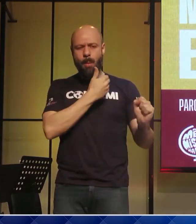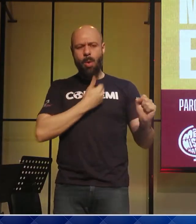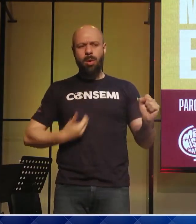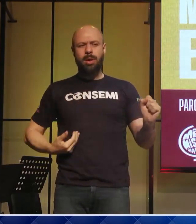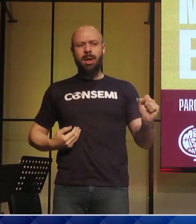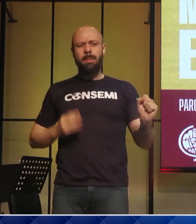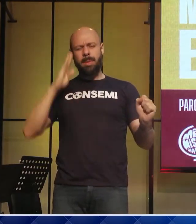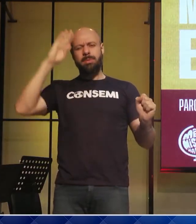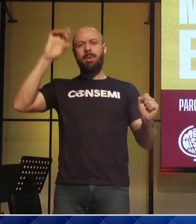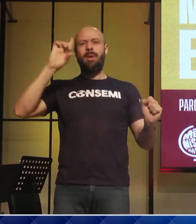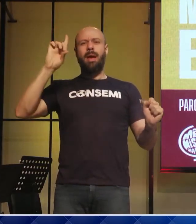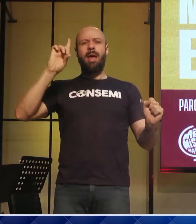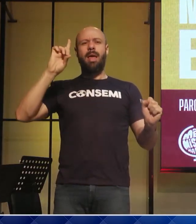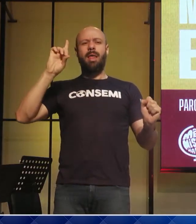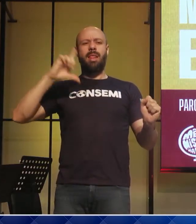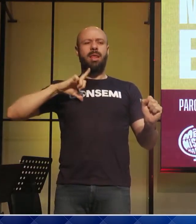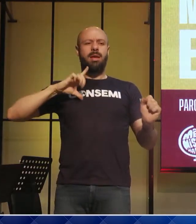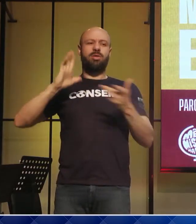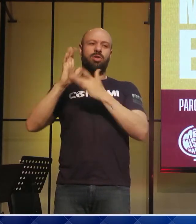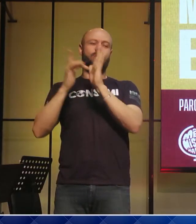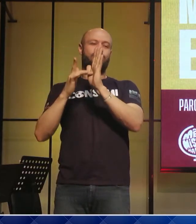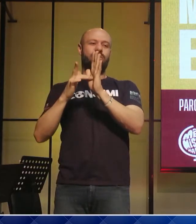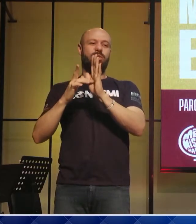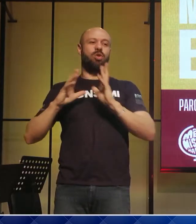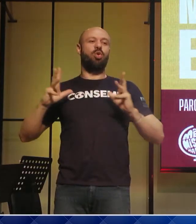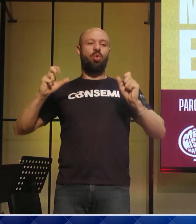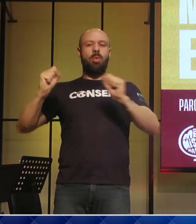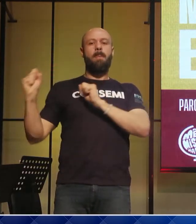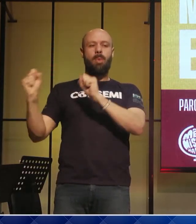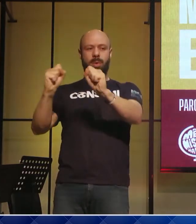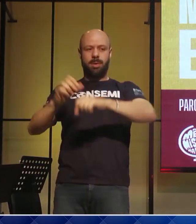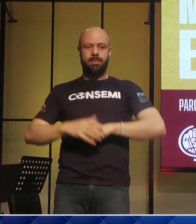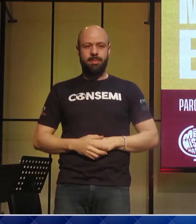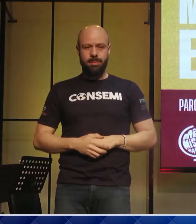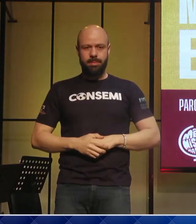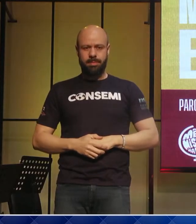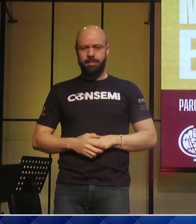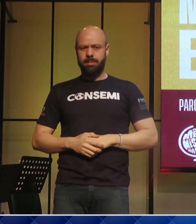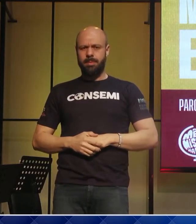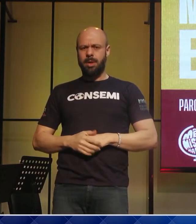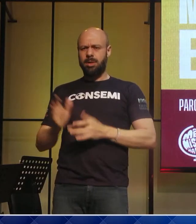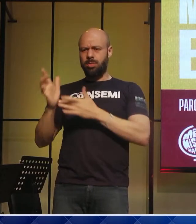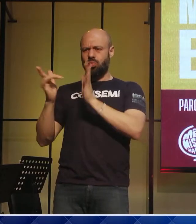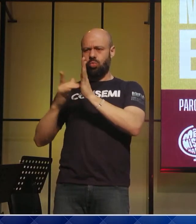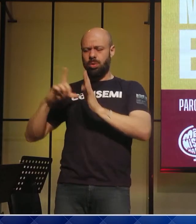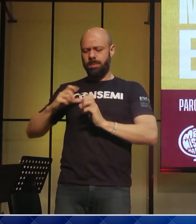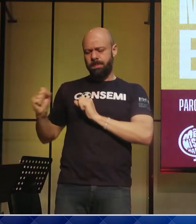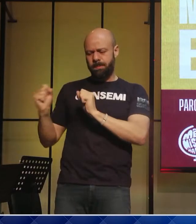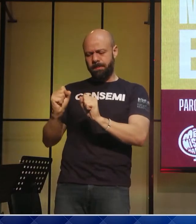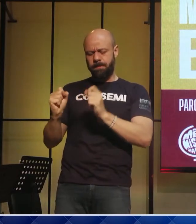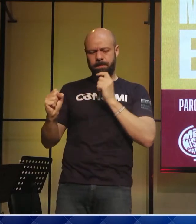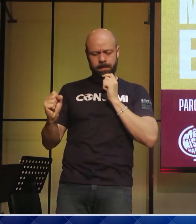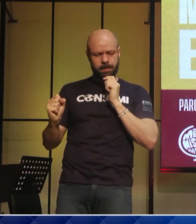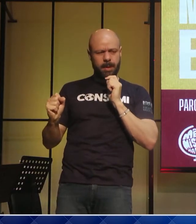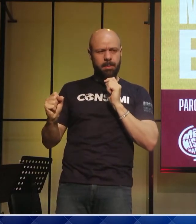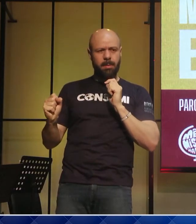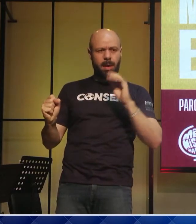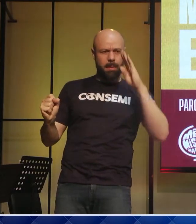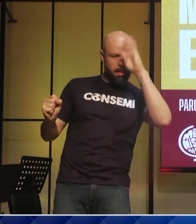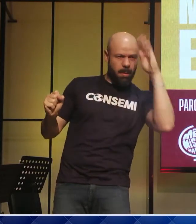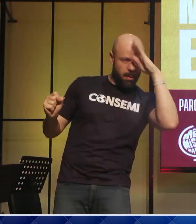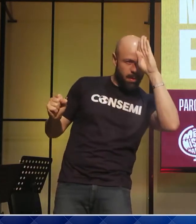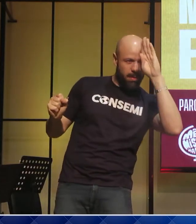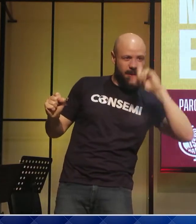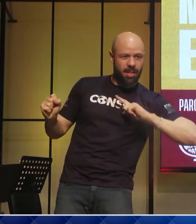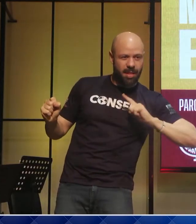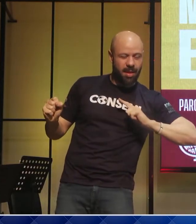essa autoridade, sabe a quem? À igreja. Trump não tem poder. Ele tem um